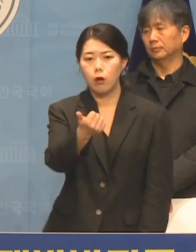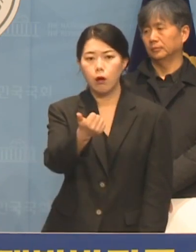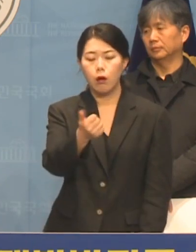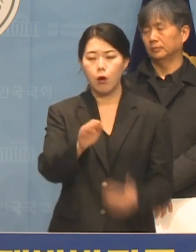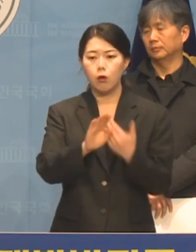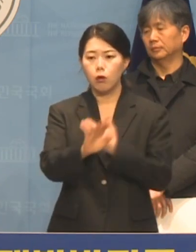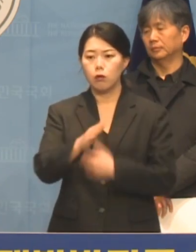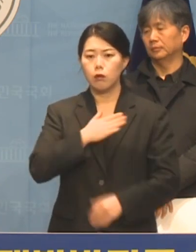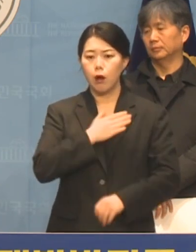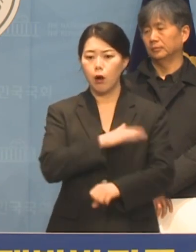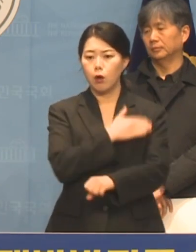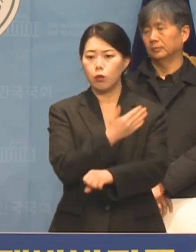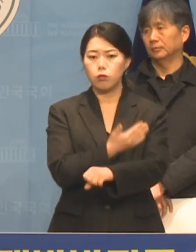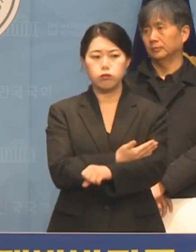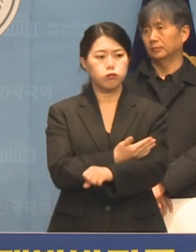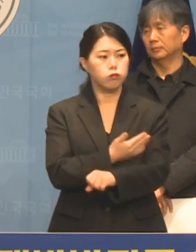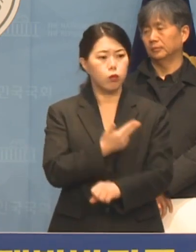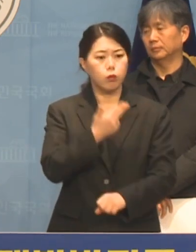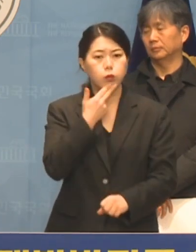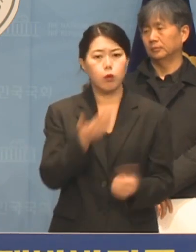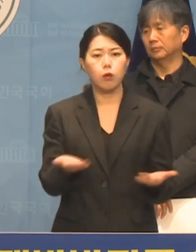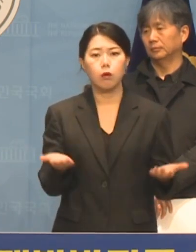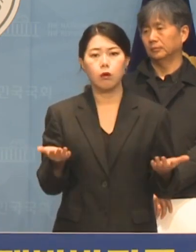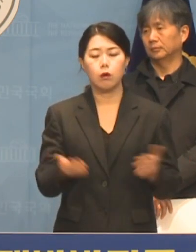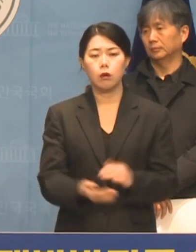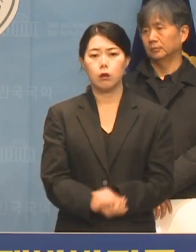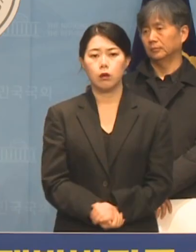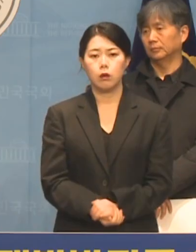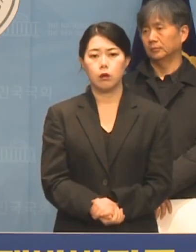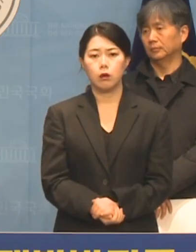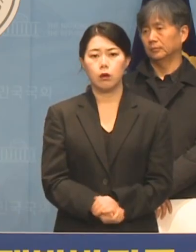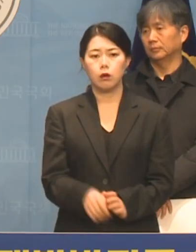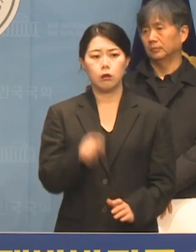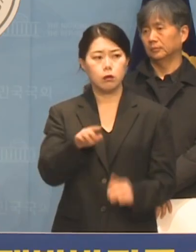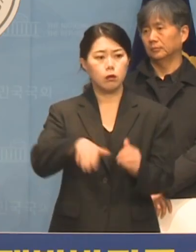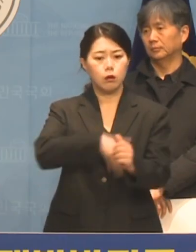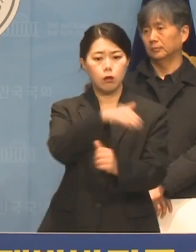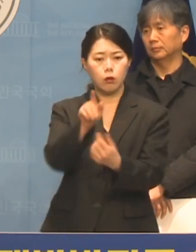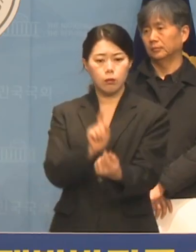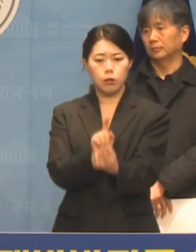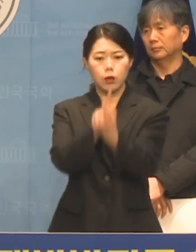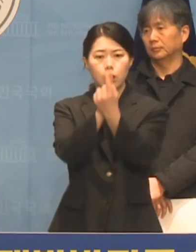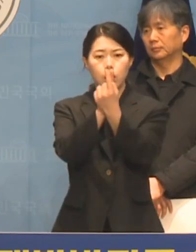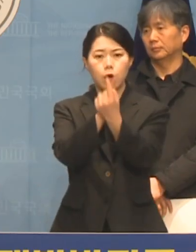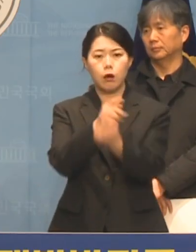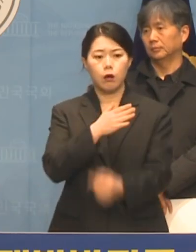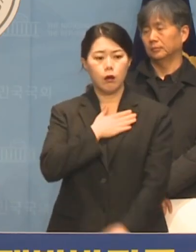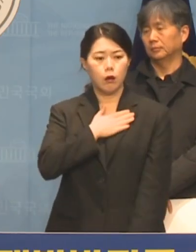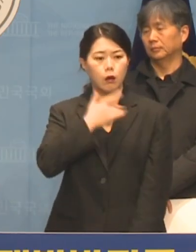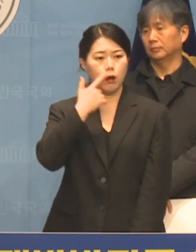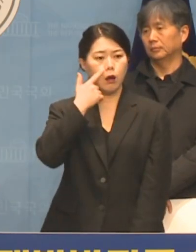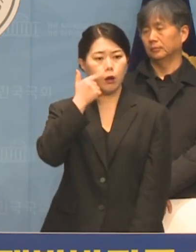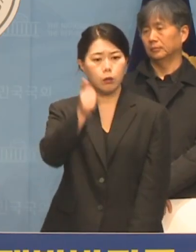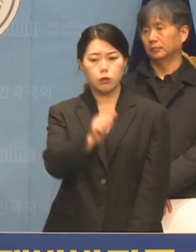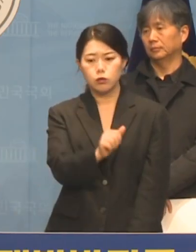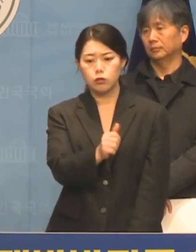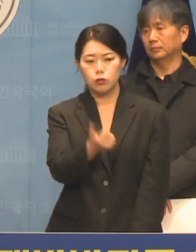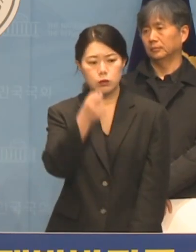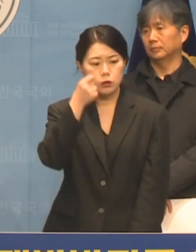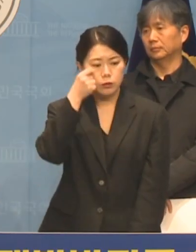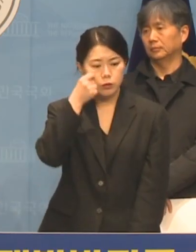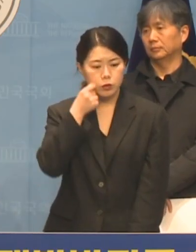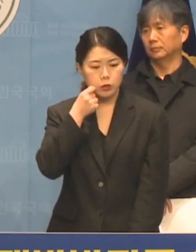우리 사회에 존재하지 않았습니다. 그 차가운 현실은 아버지를 잃은 슬픔에